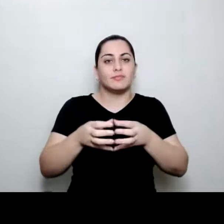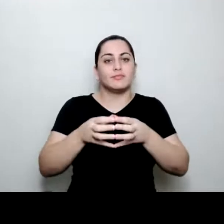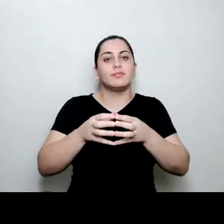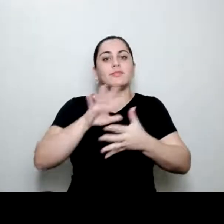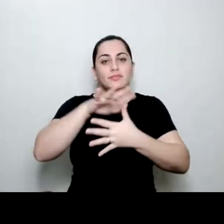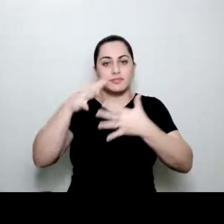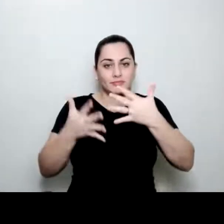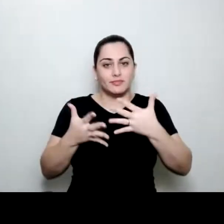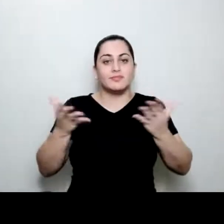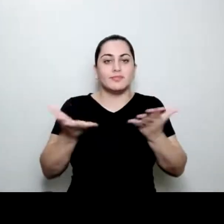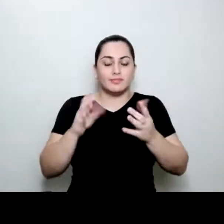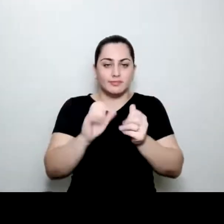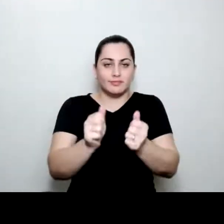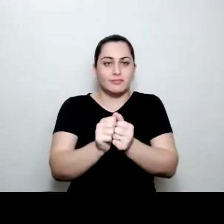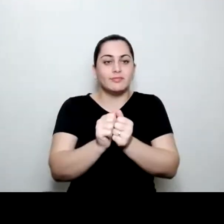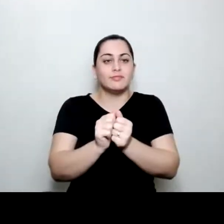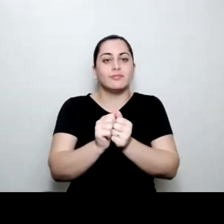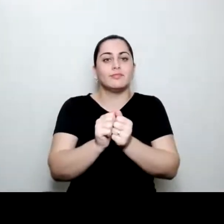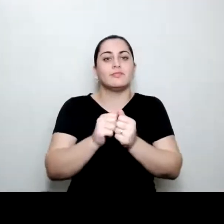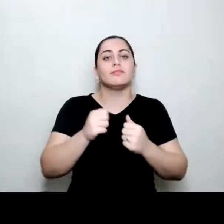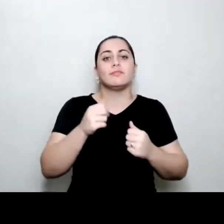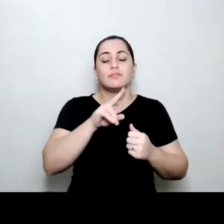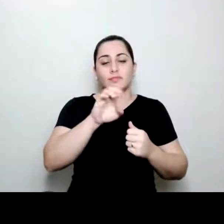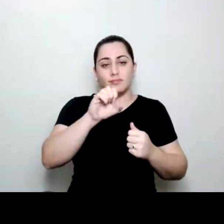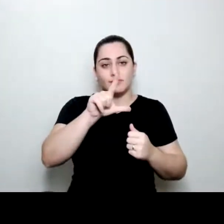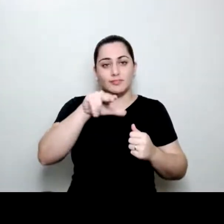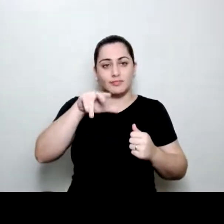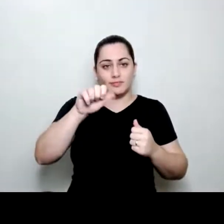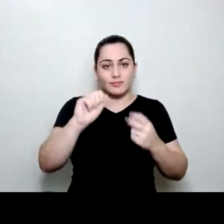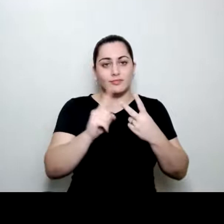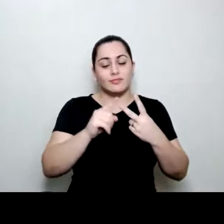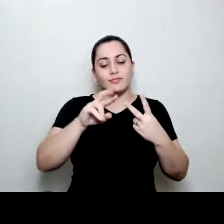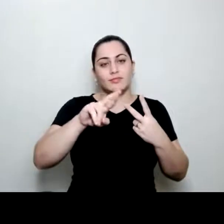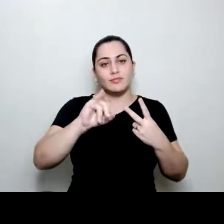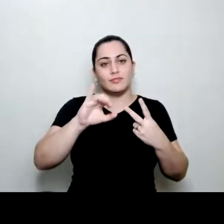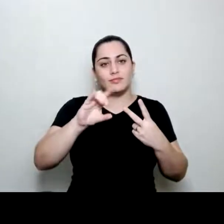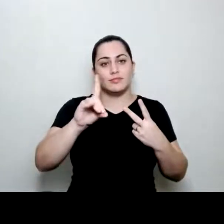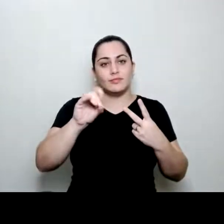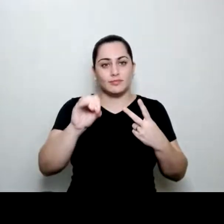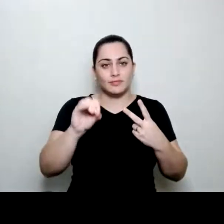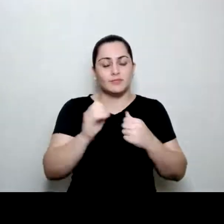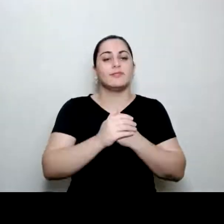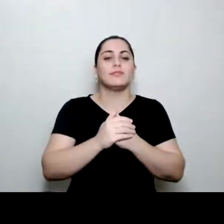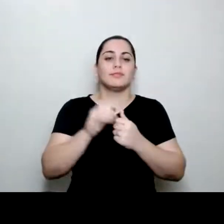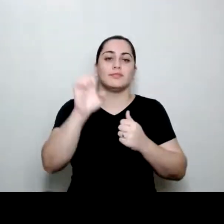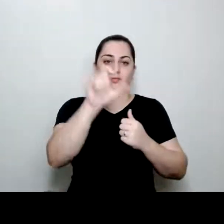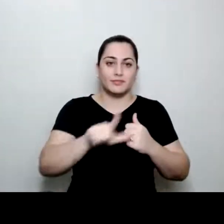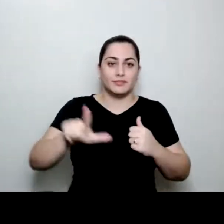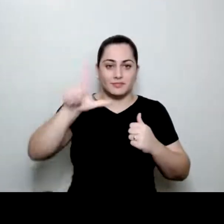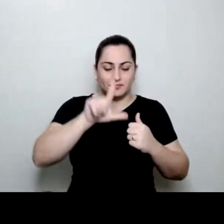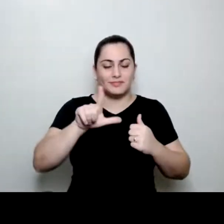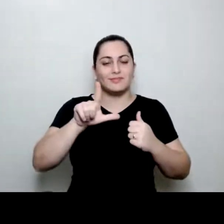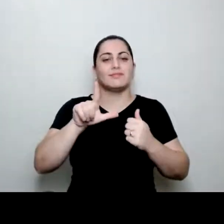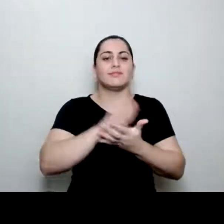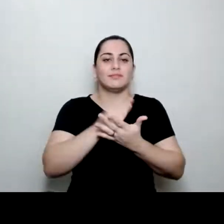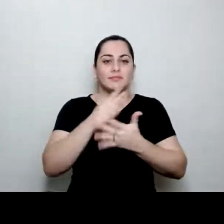que vai acompanhar aqui a gente, que é a Eliana e o Ricardo, da Educalibras. Os